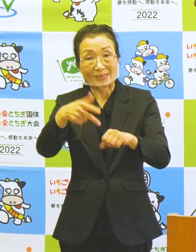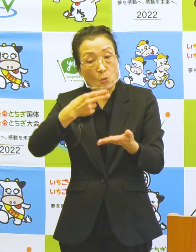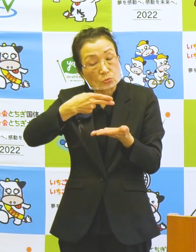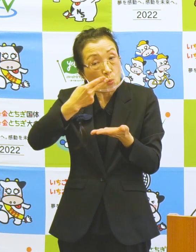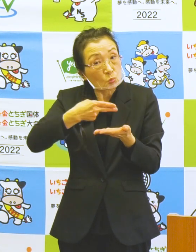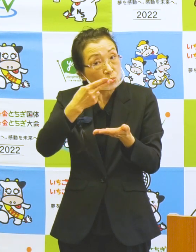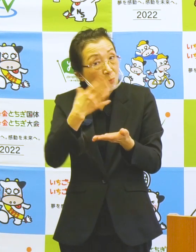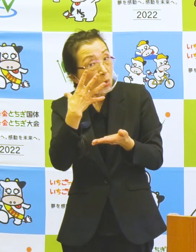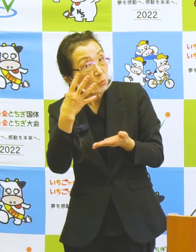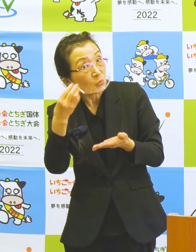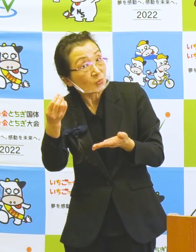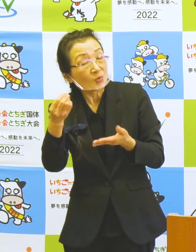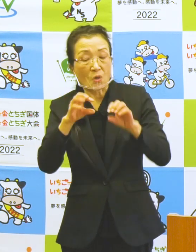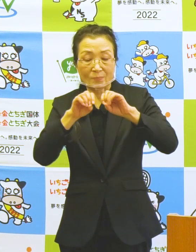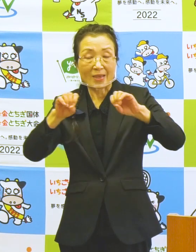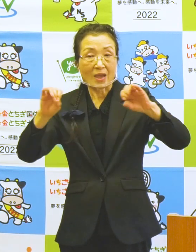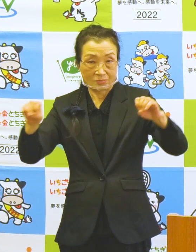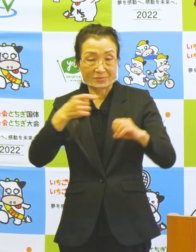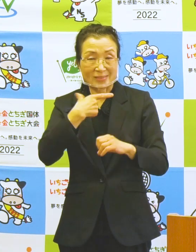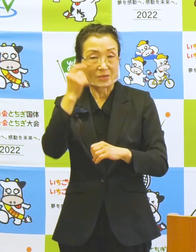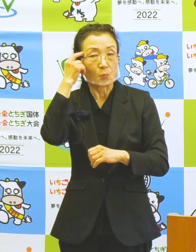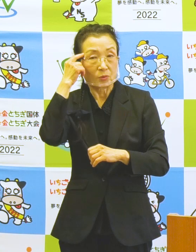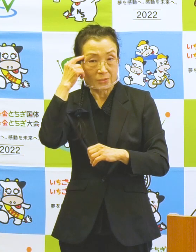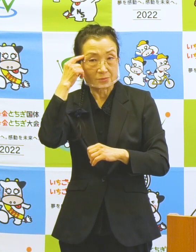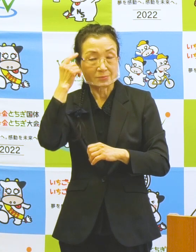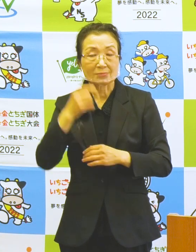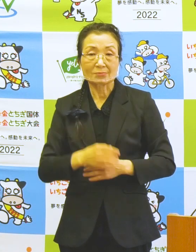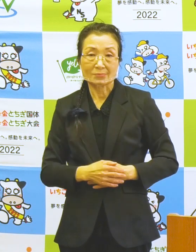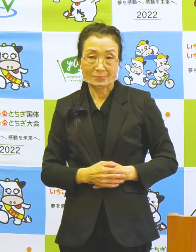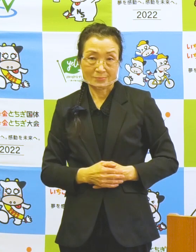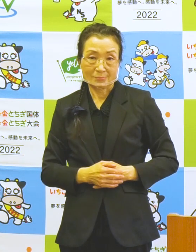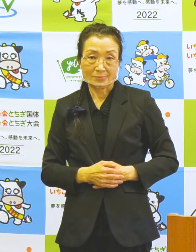の魅力の PR をしてまいります。